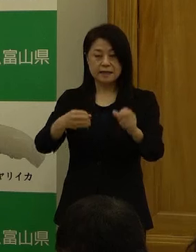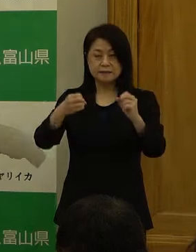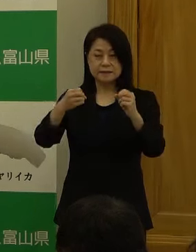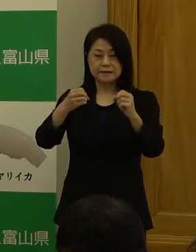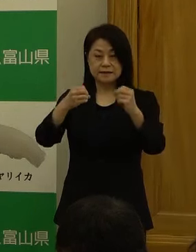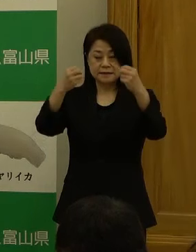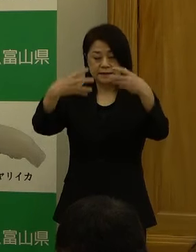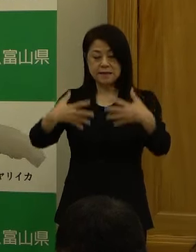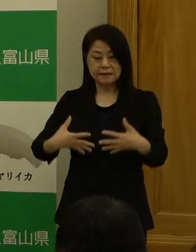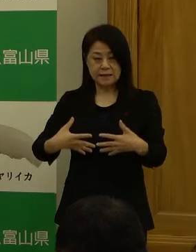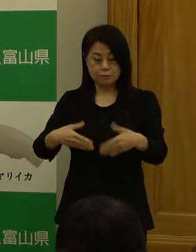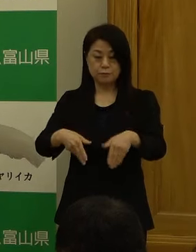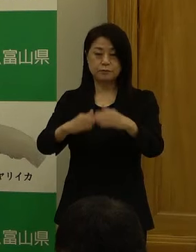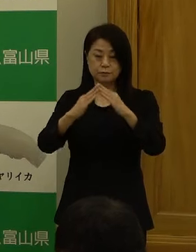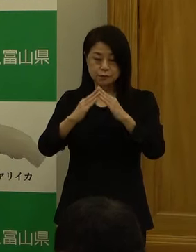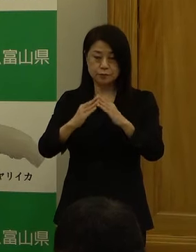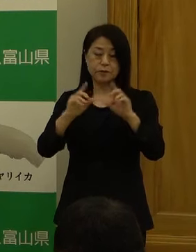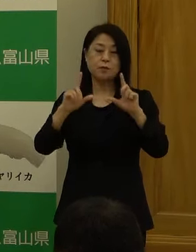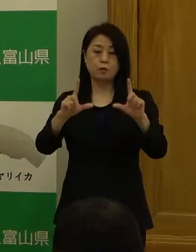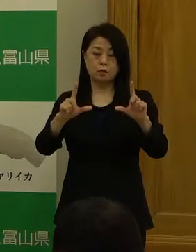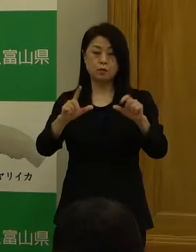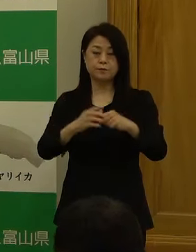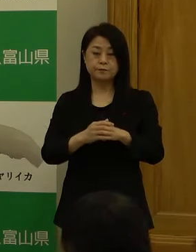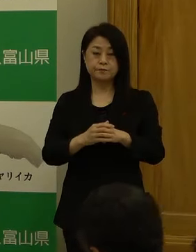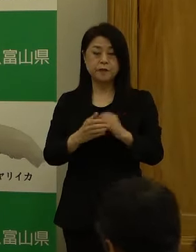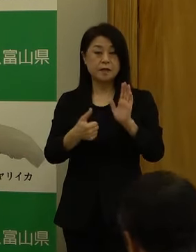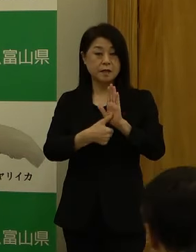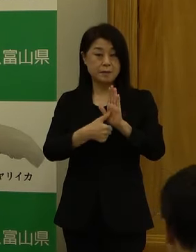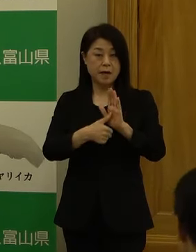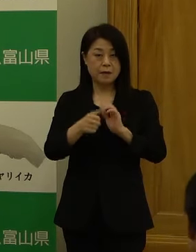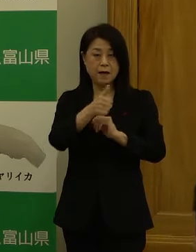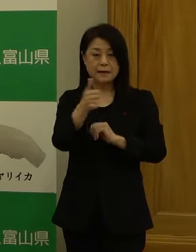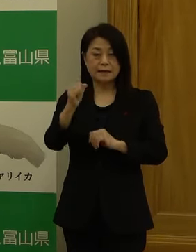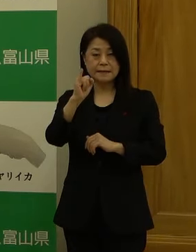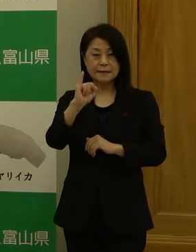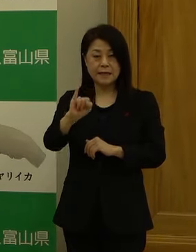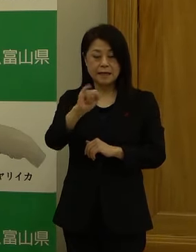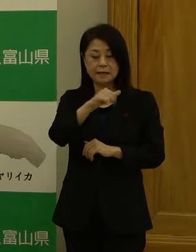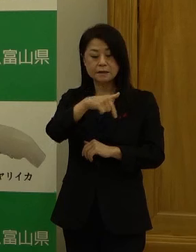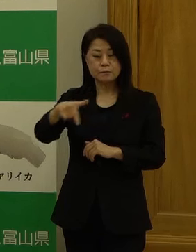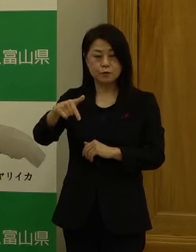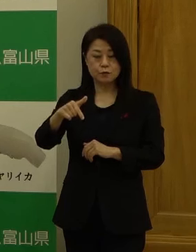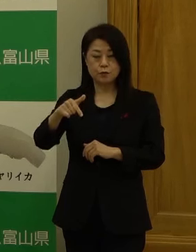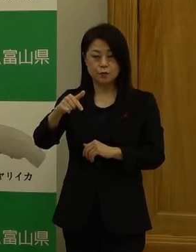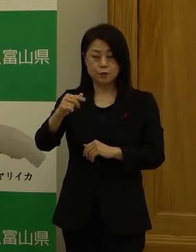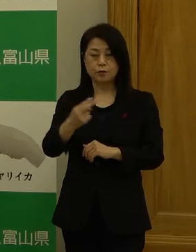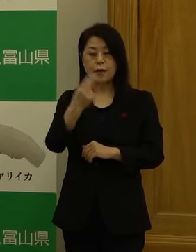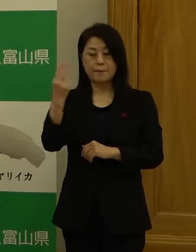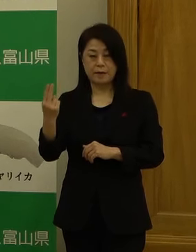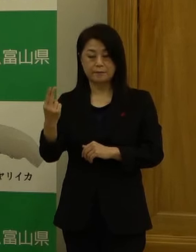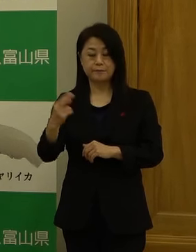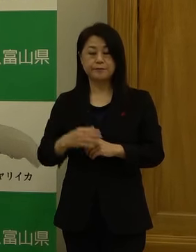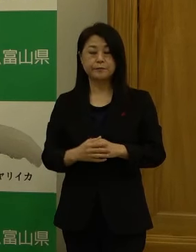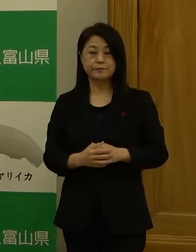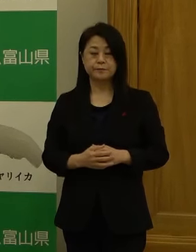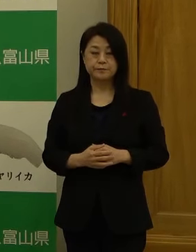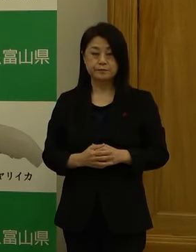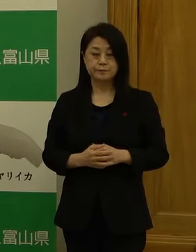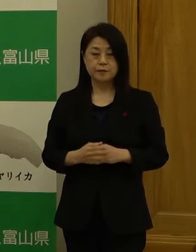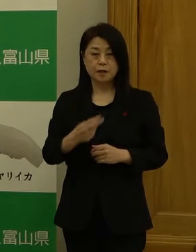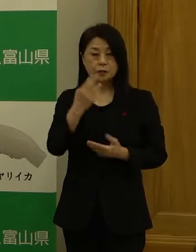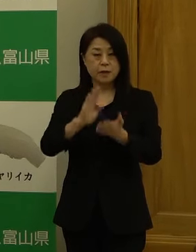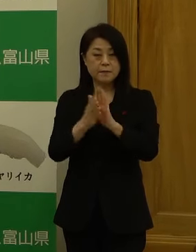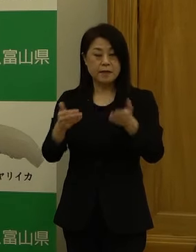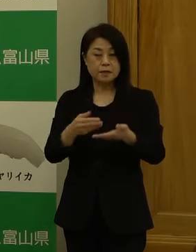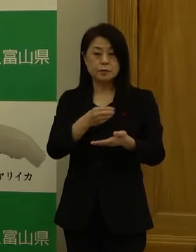をするというご報告です。チャンネル名はダイブ富山、あのダイビングのダイブですね、ダイブ富山。富山県